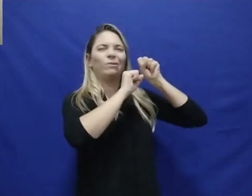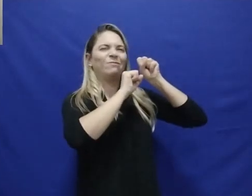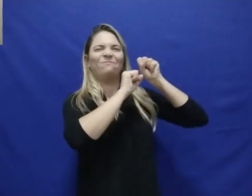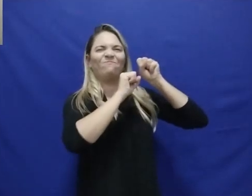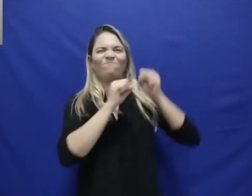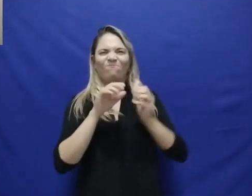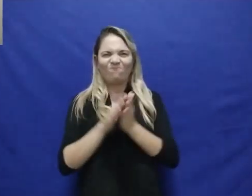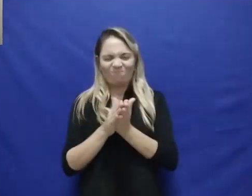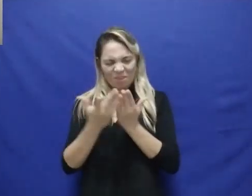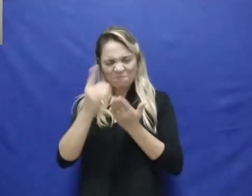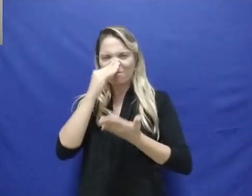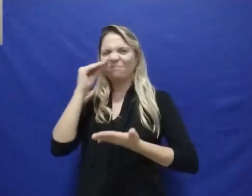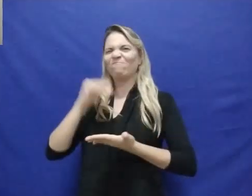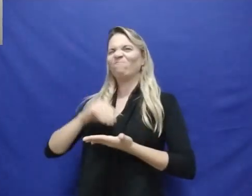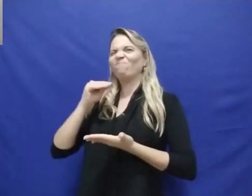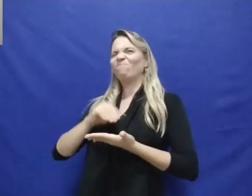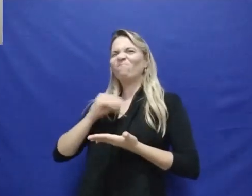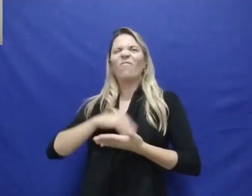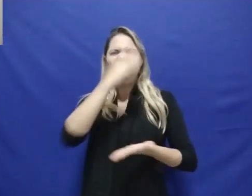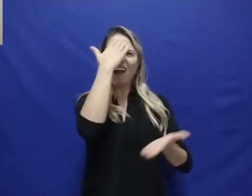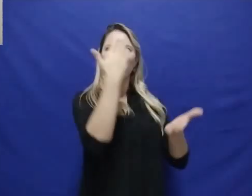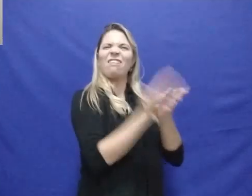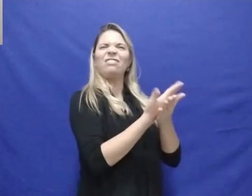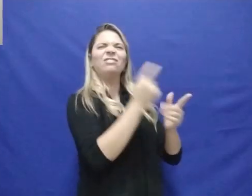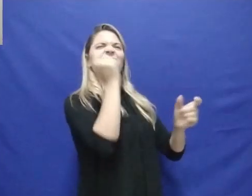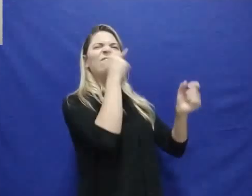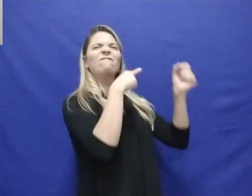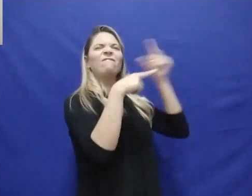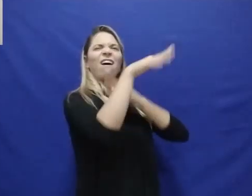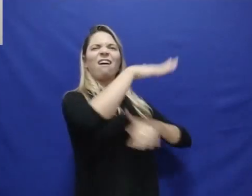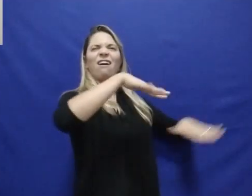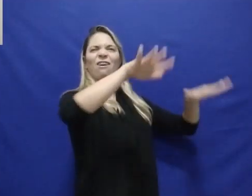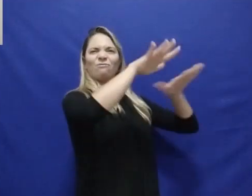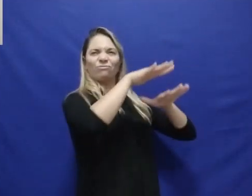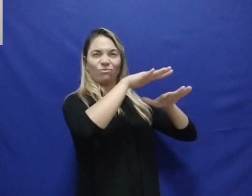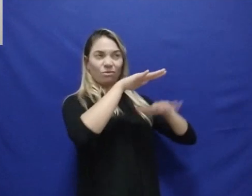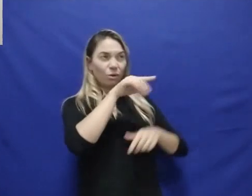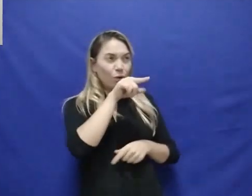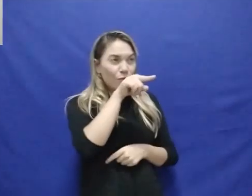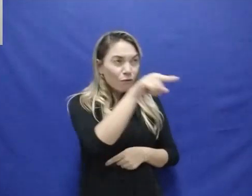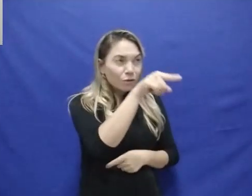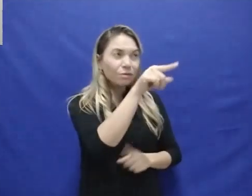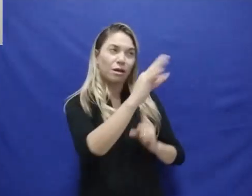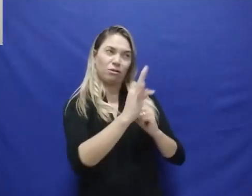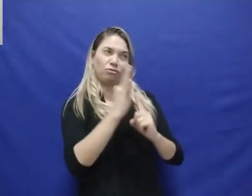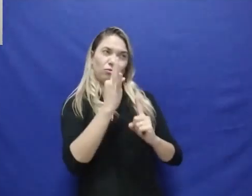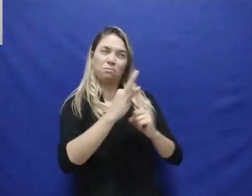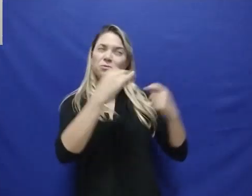entregando-se às fábulas. Tu, porém, sê sóbrio em todas as coisas,